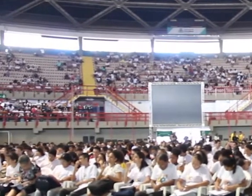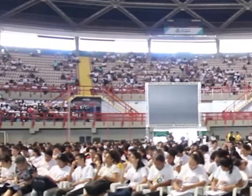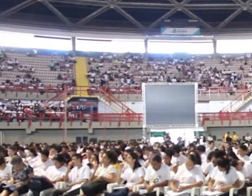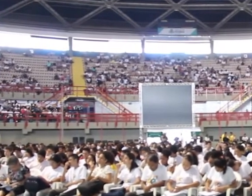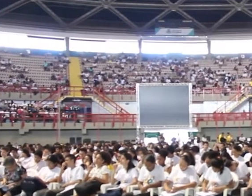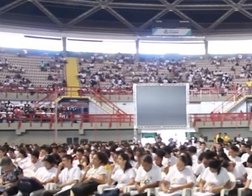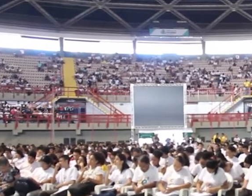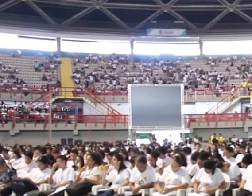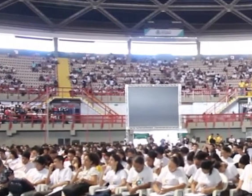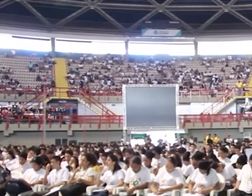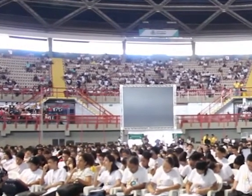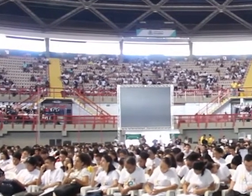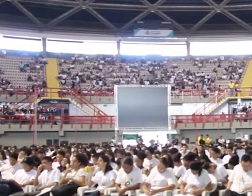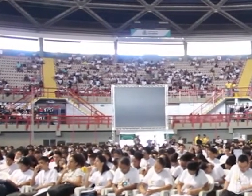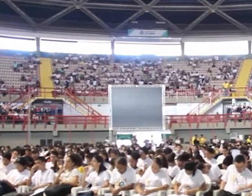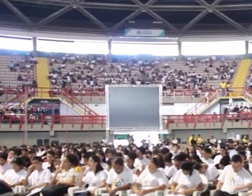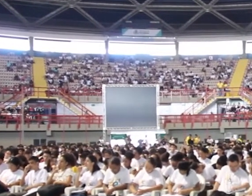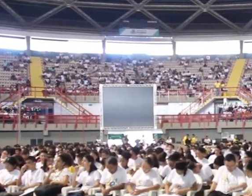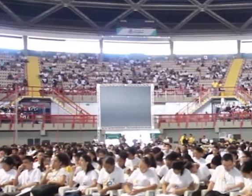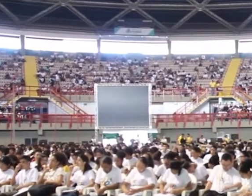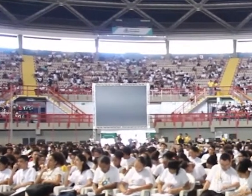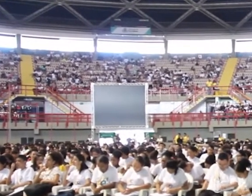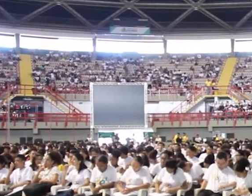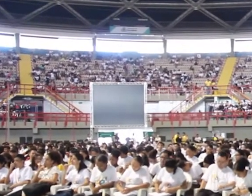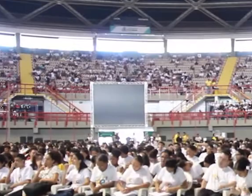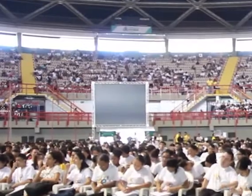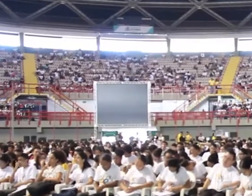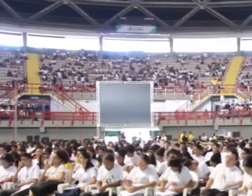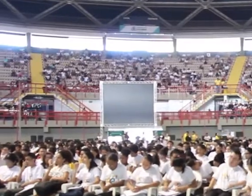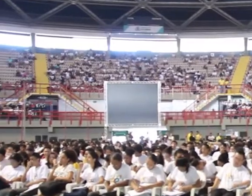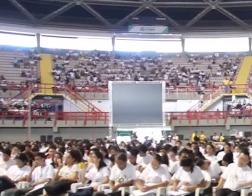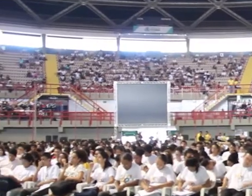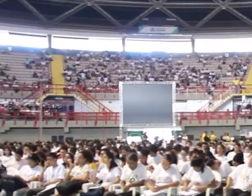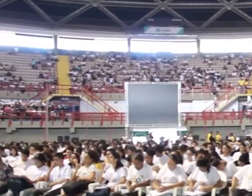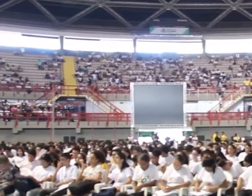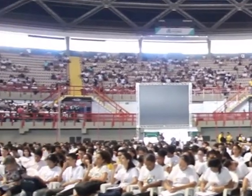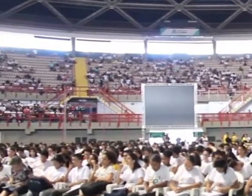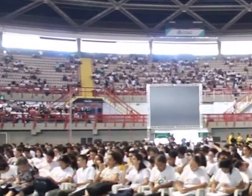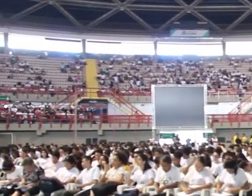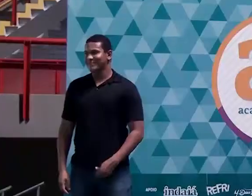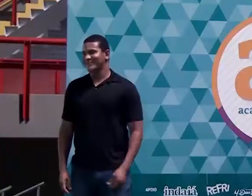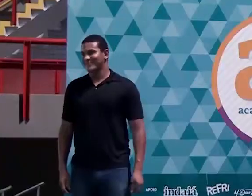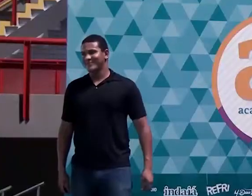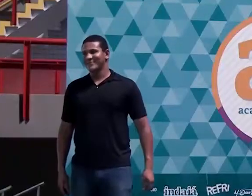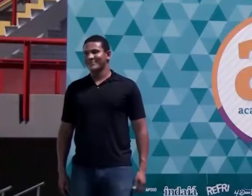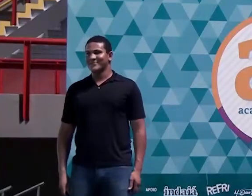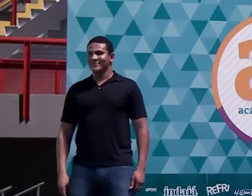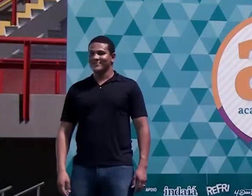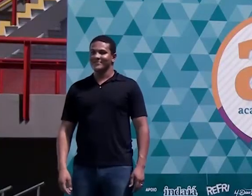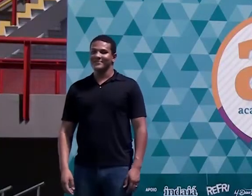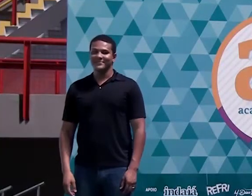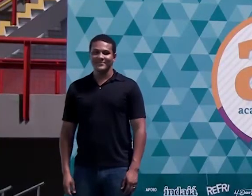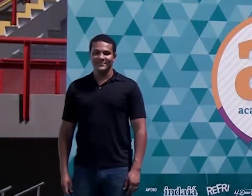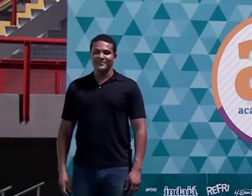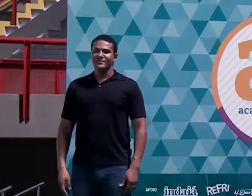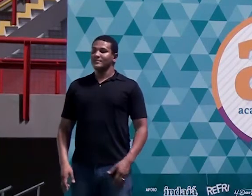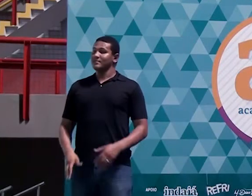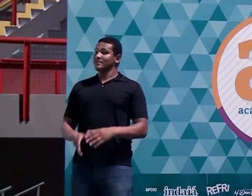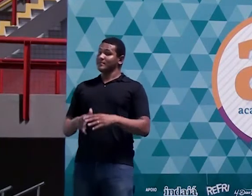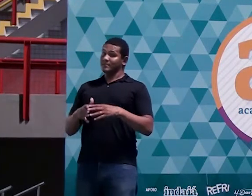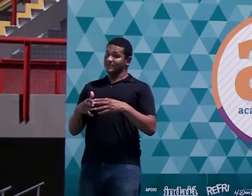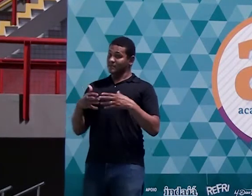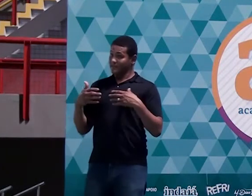7. Da 5. Tá bom? A